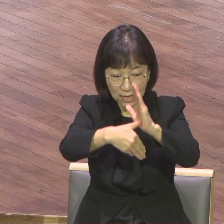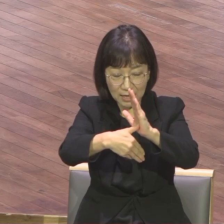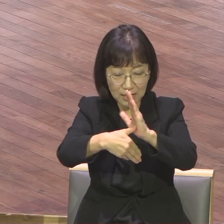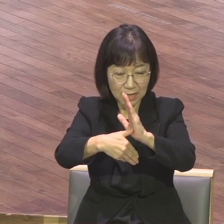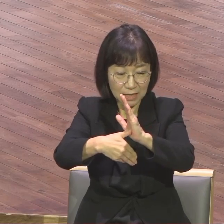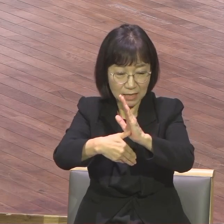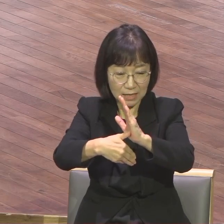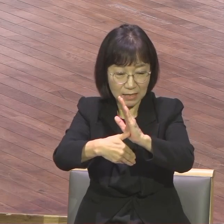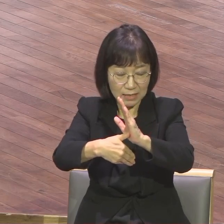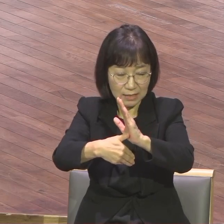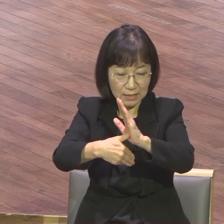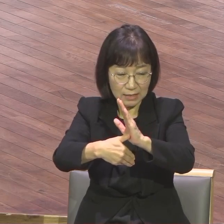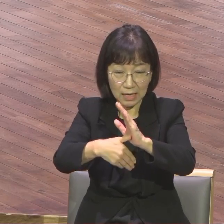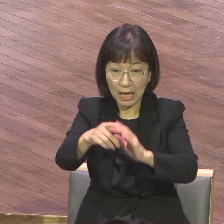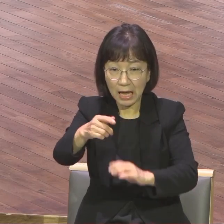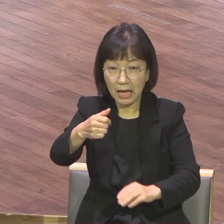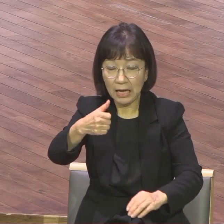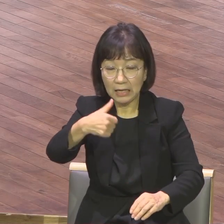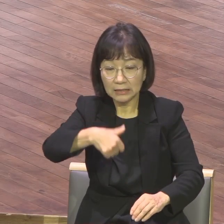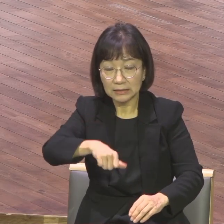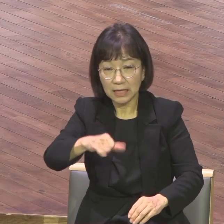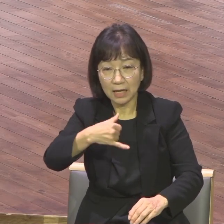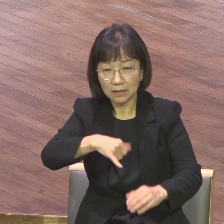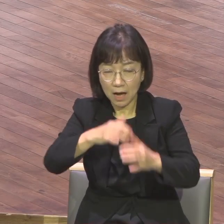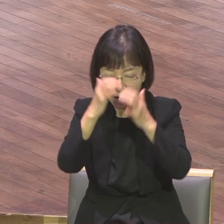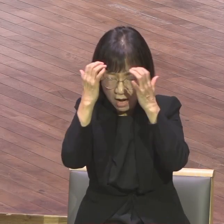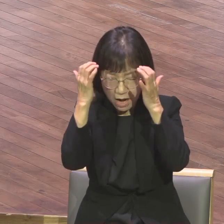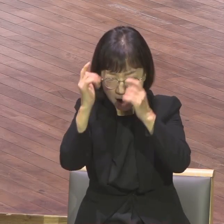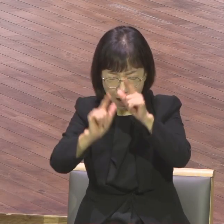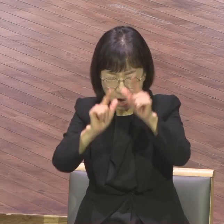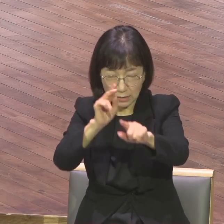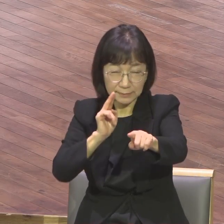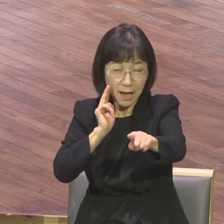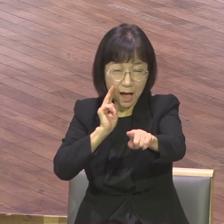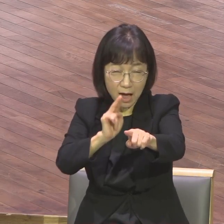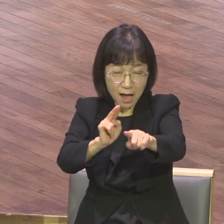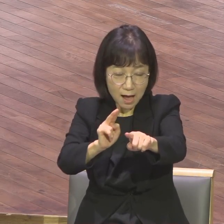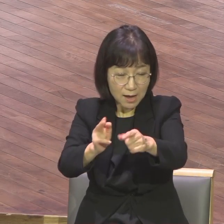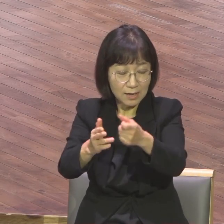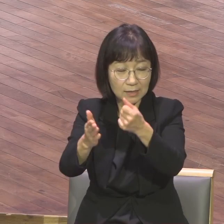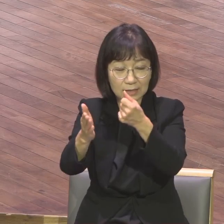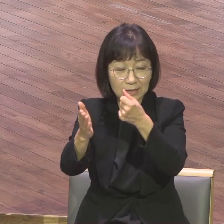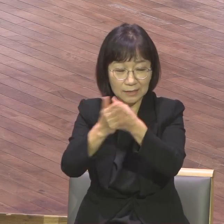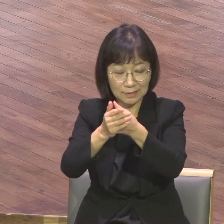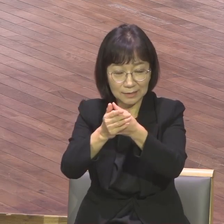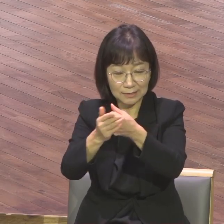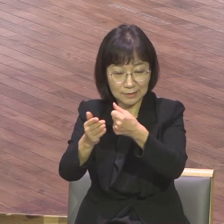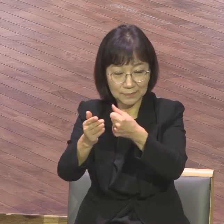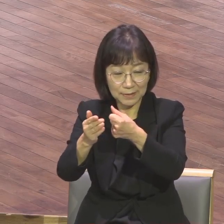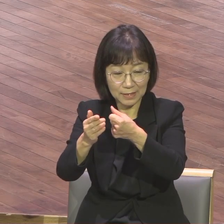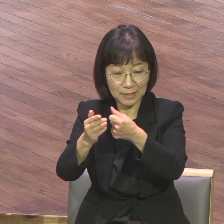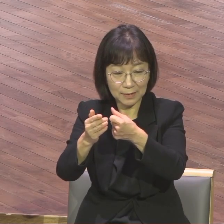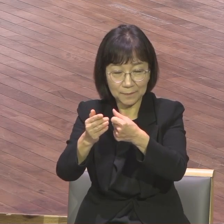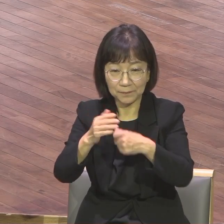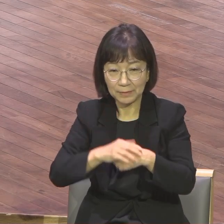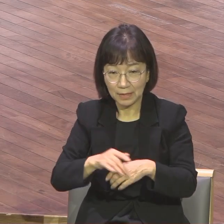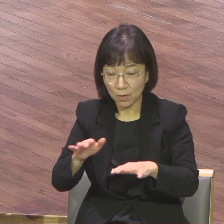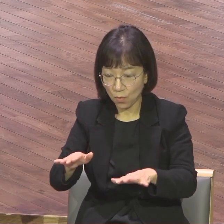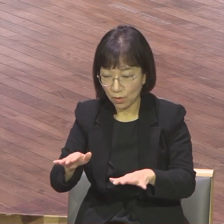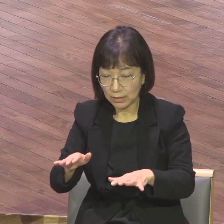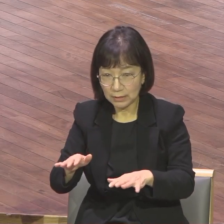죽어주니까 너무 자식 고통을 오랫동안 가니까 그 처형 당하는 그 간수에게 돈을